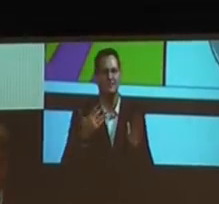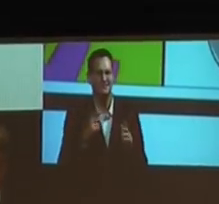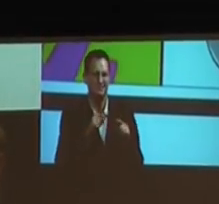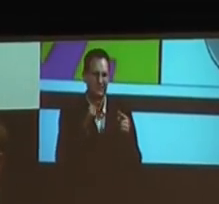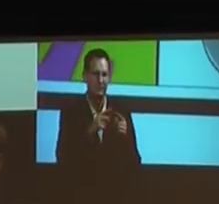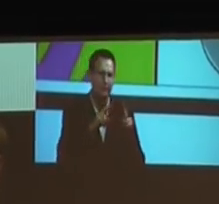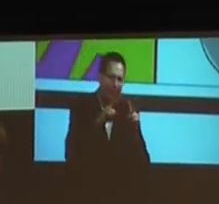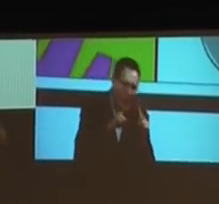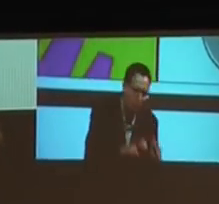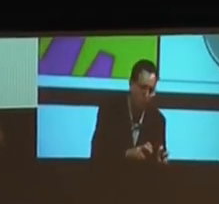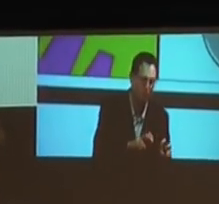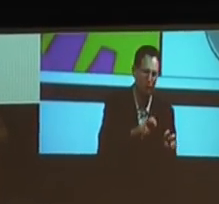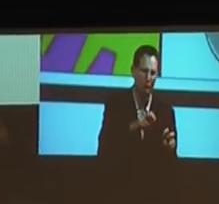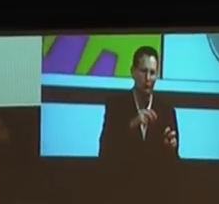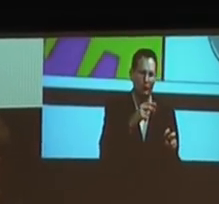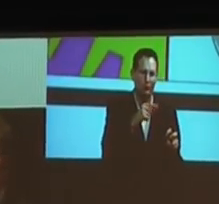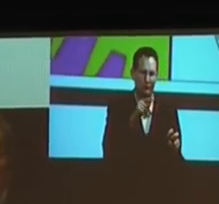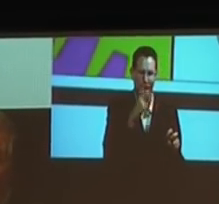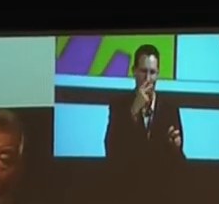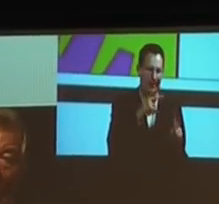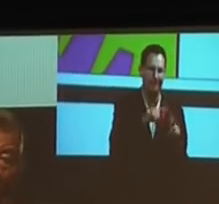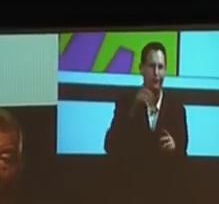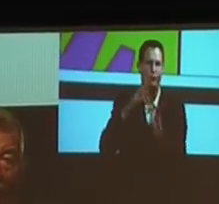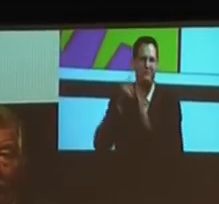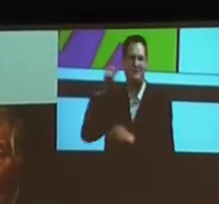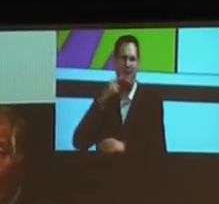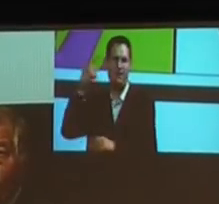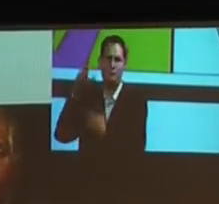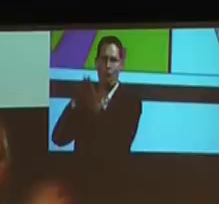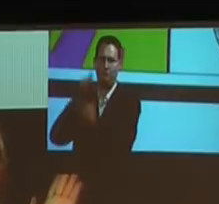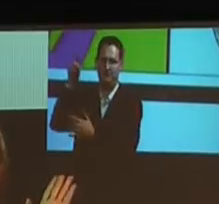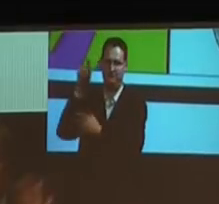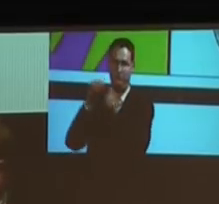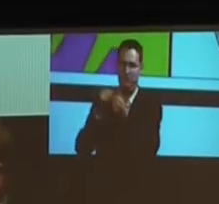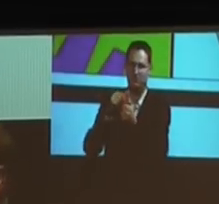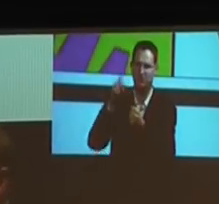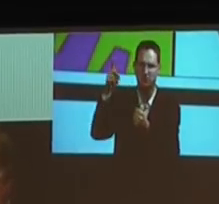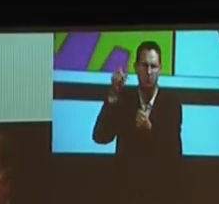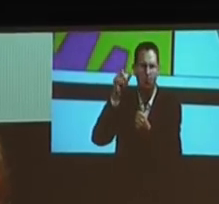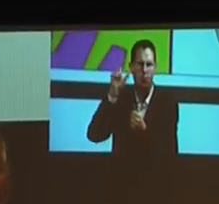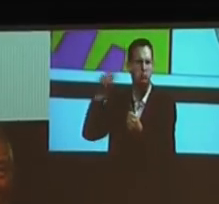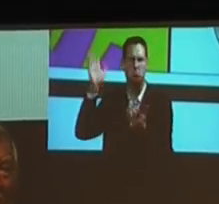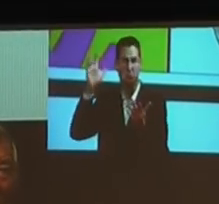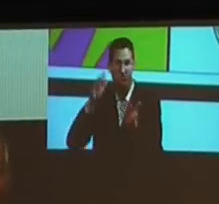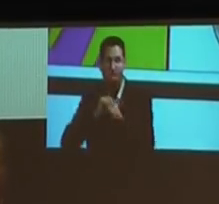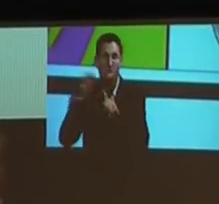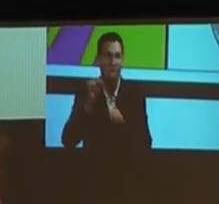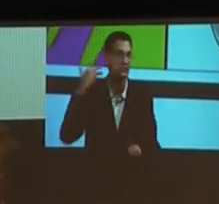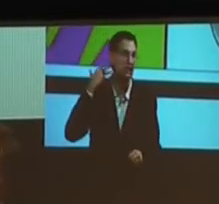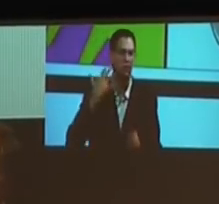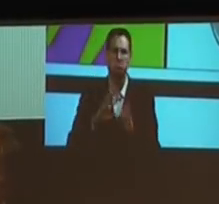Der WFD hat eigentlich dieses Thema CI schon so fast abgehakt, ehrlich gesagt.